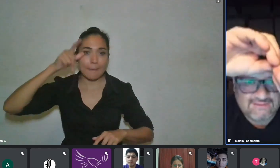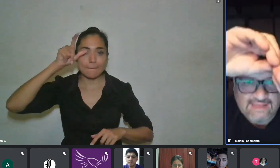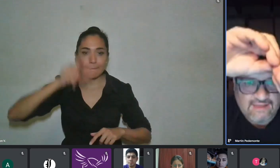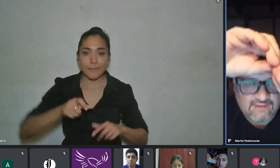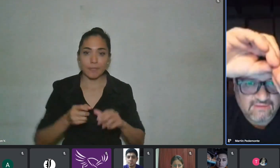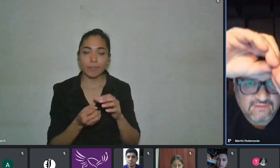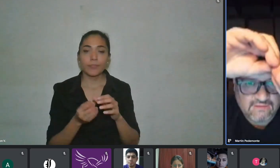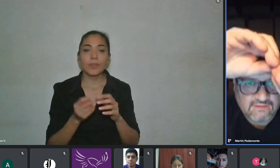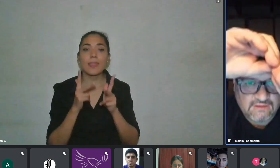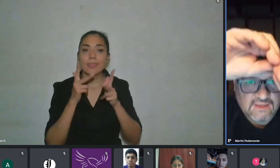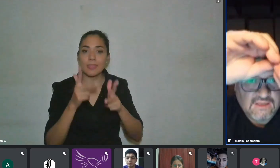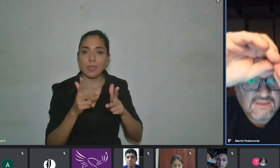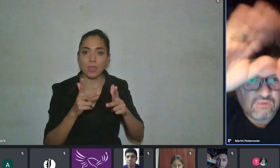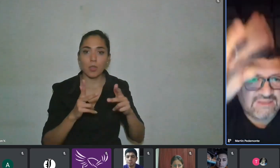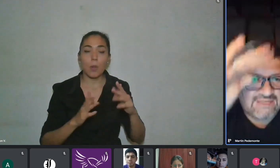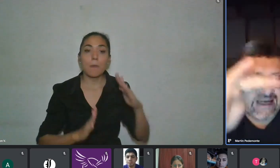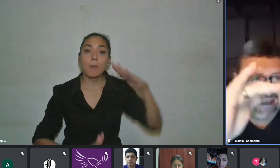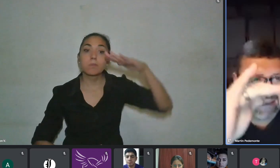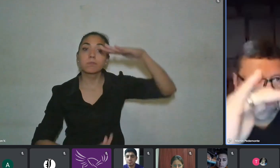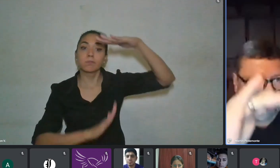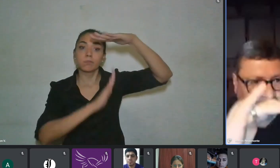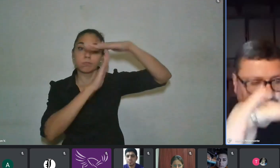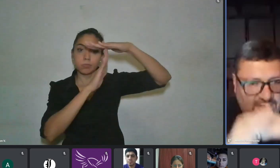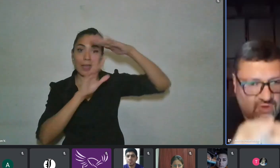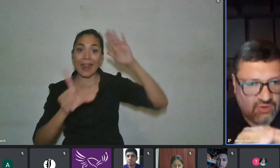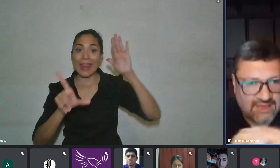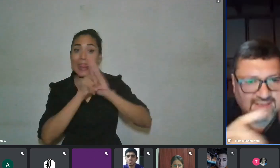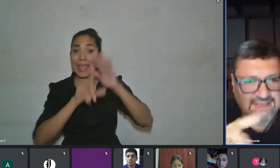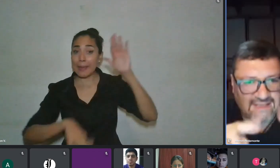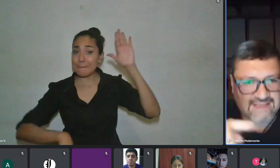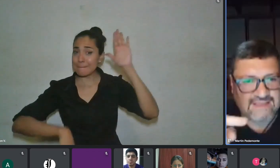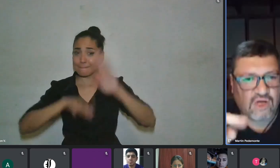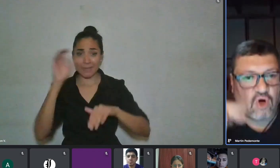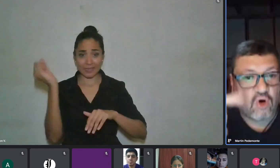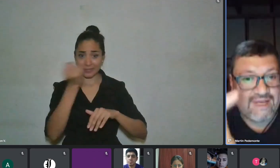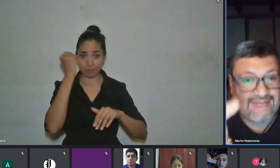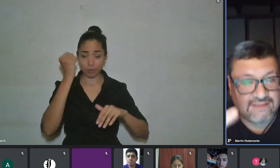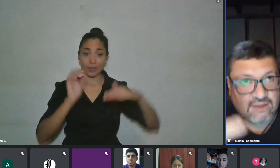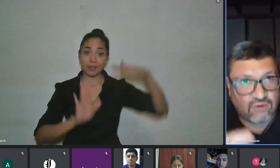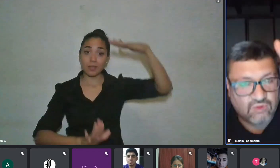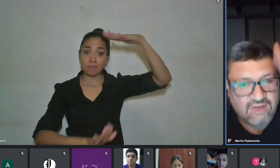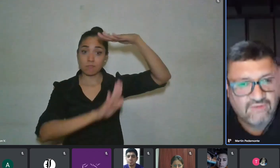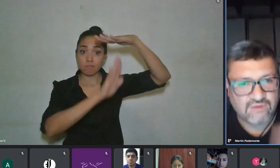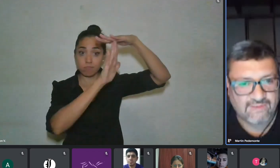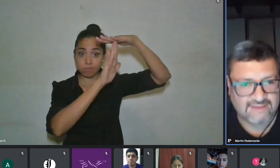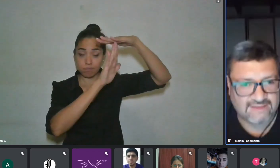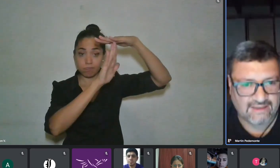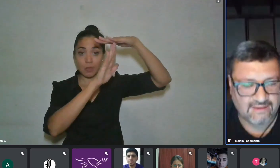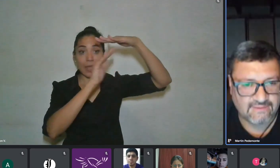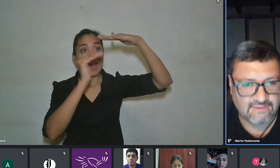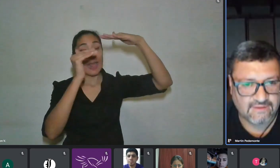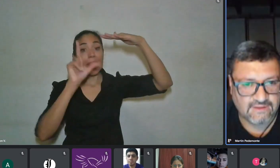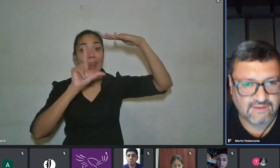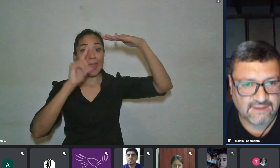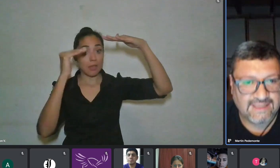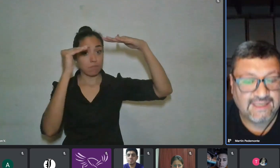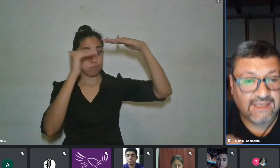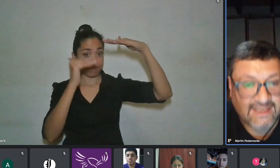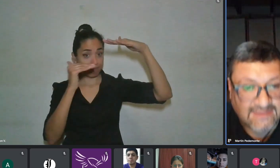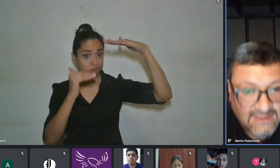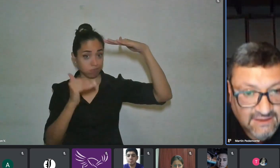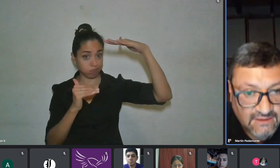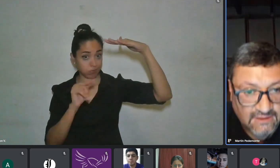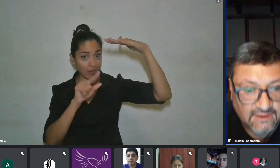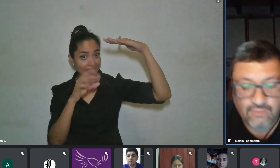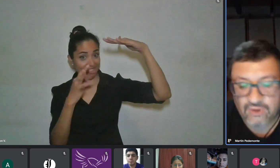ley fundamental. Si vos tenés leyes más abajo, tienen que ser coherentes con tu ley fundamental.